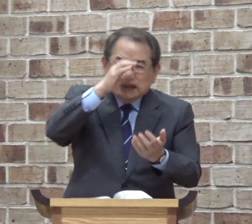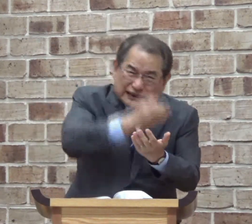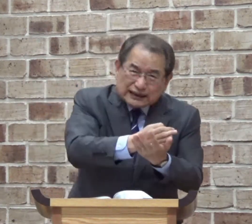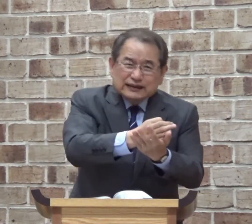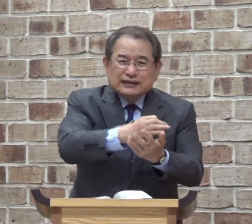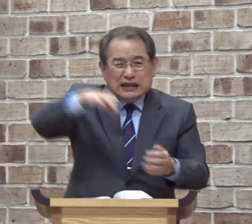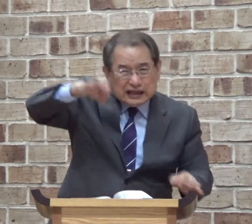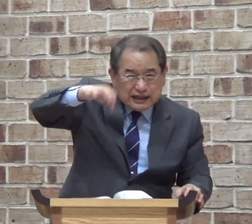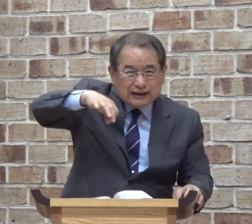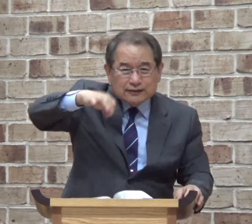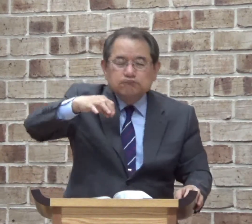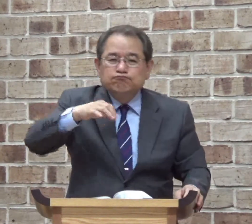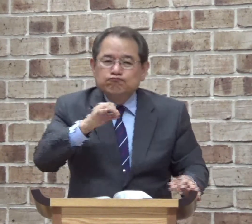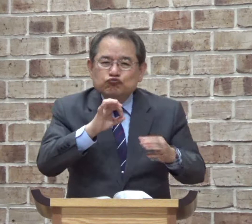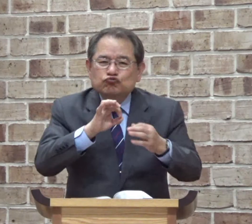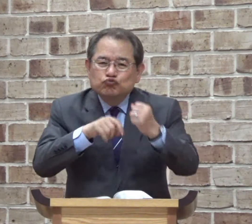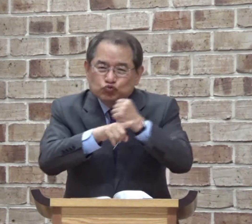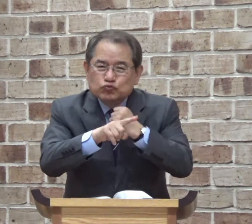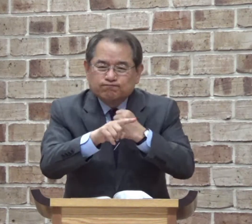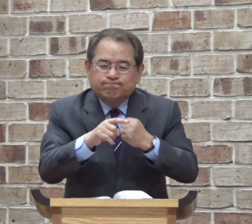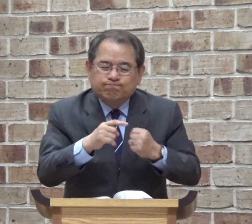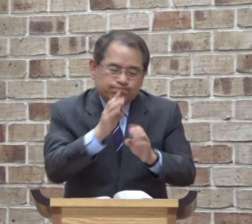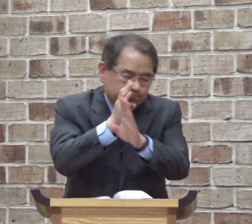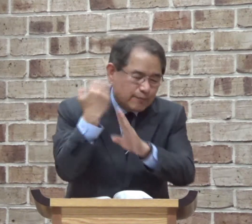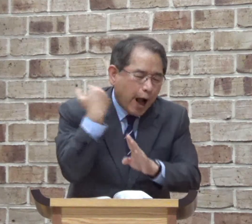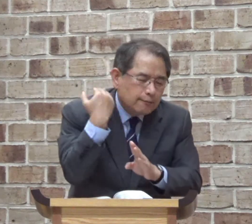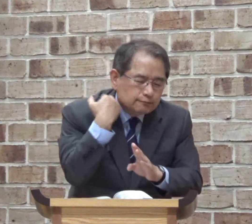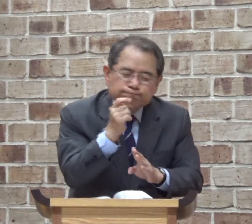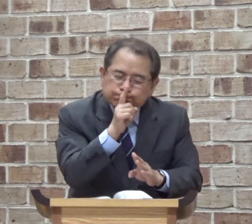다른 사람이 주목하는 일보다 안 보이는 곳에서